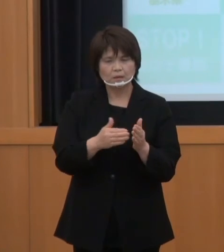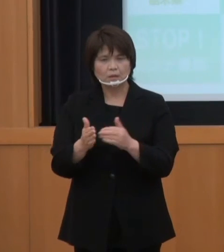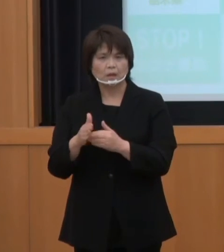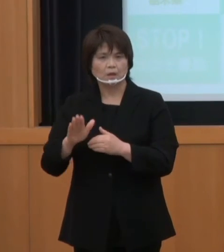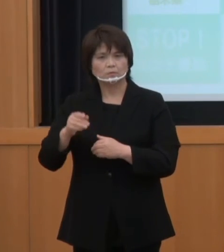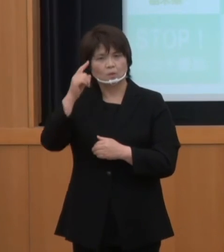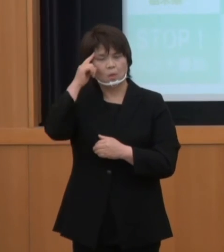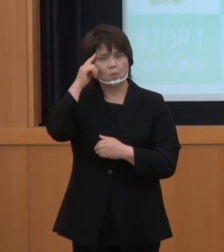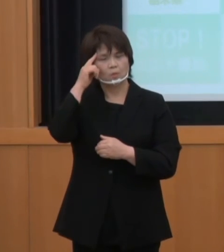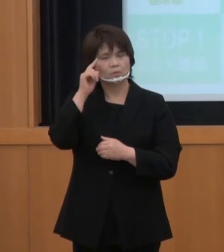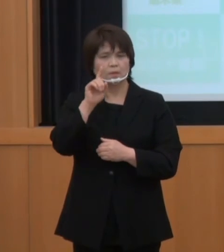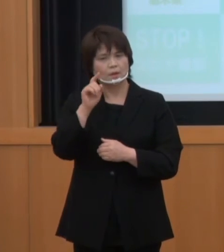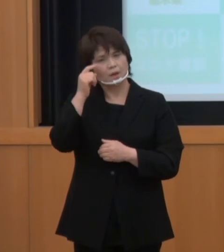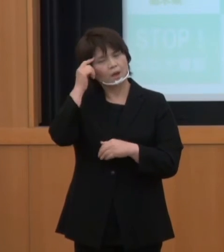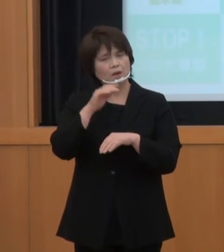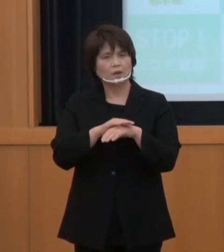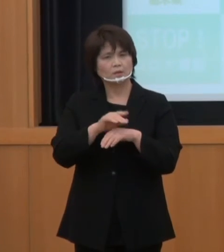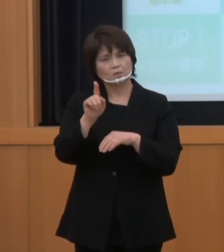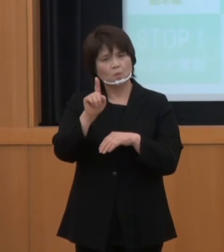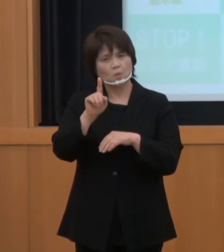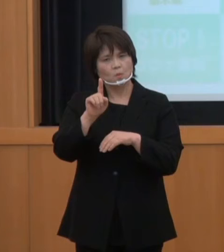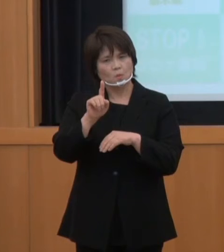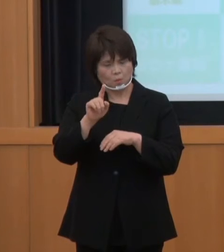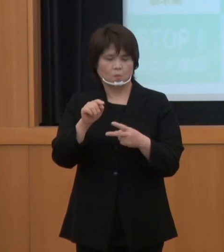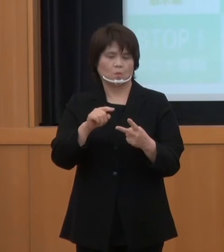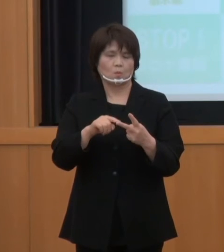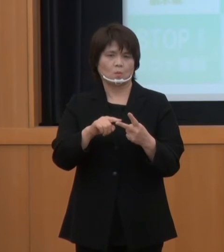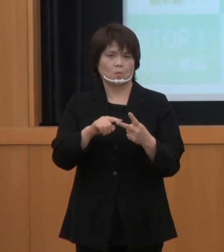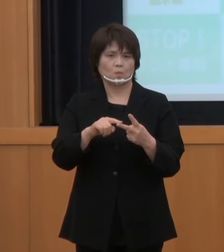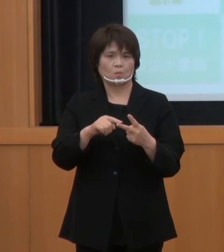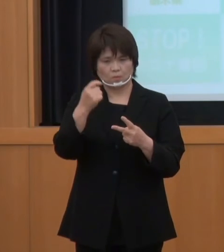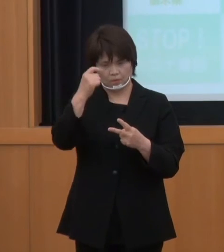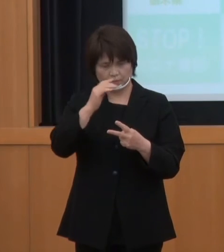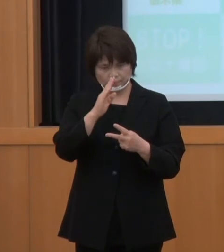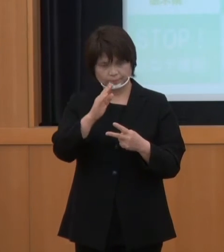やお考えがあれば、お教えいただきたいと思います。以上です。